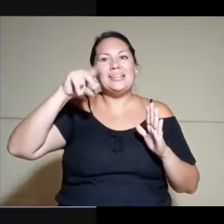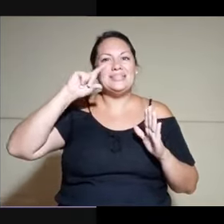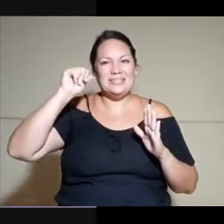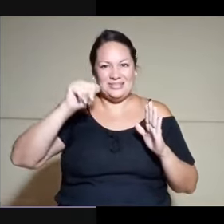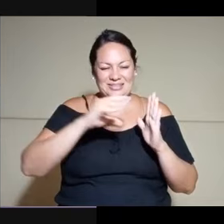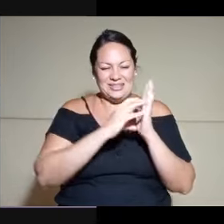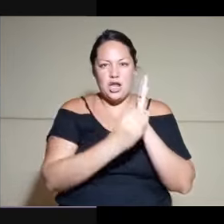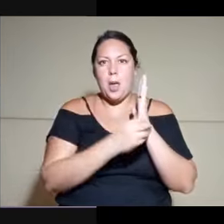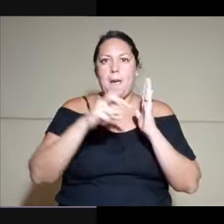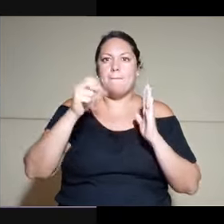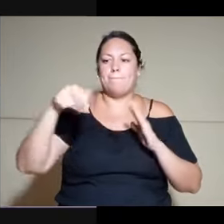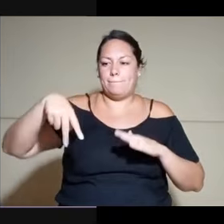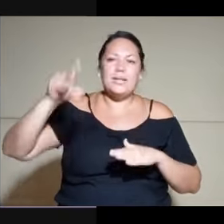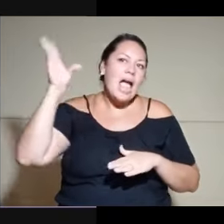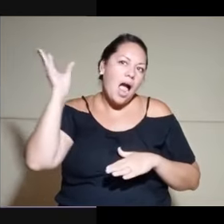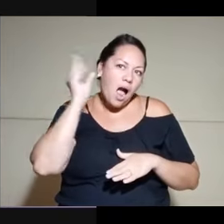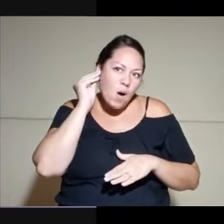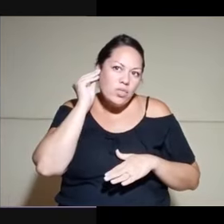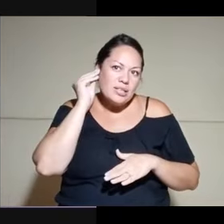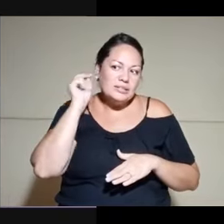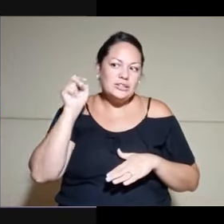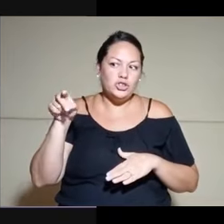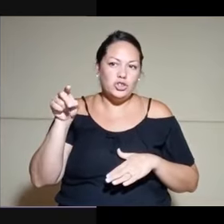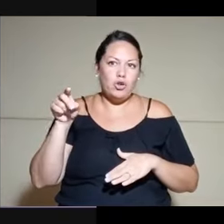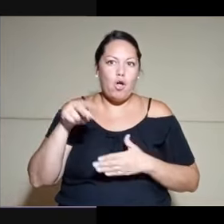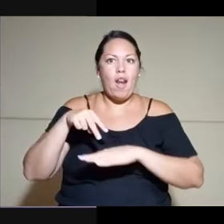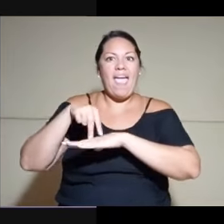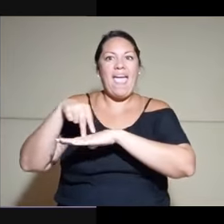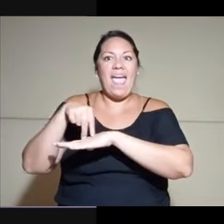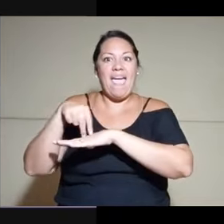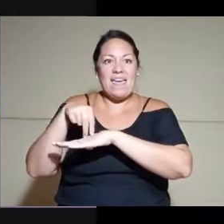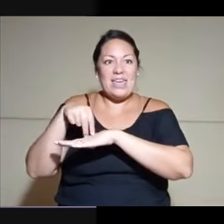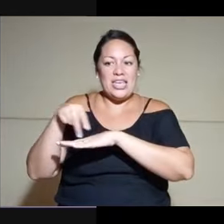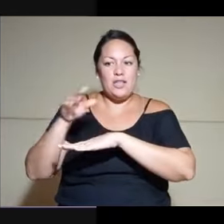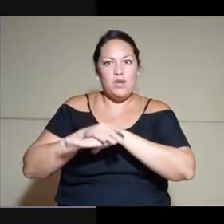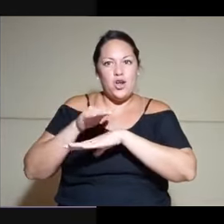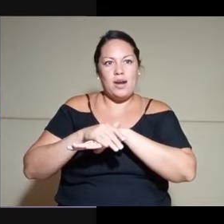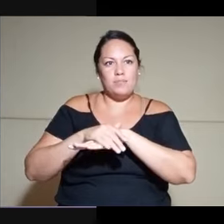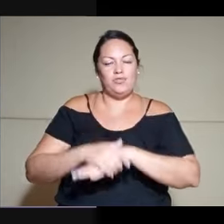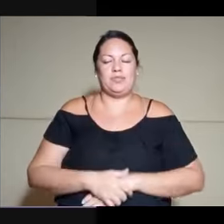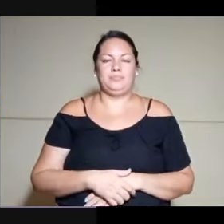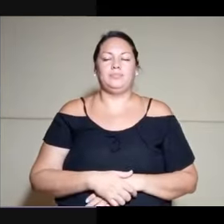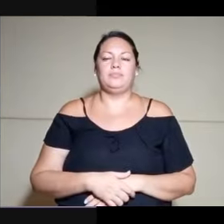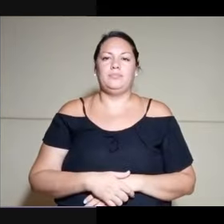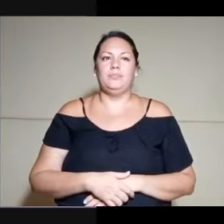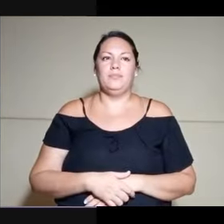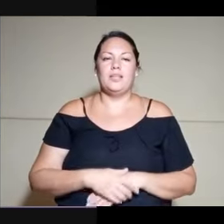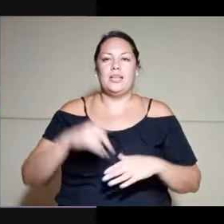protuberancial, lesiones en la protuberancia, todos los pares craneales que nacen de ahí, e incluso los núcleos de la